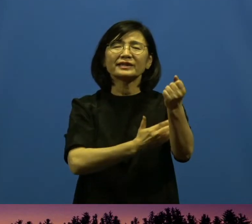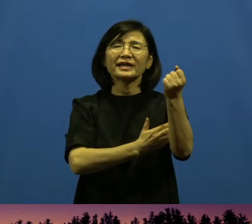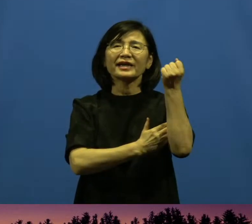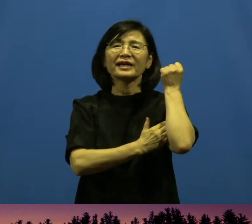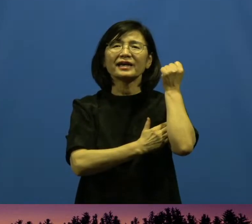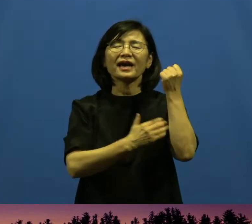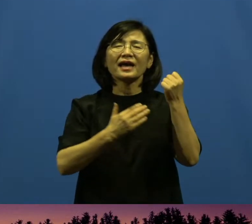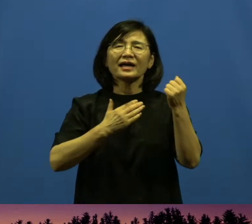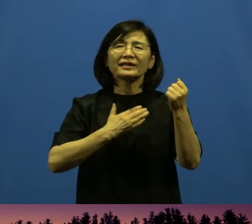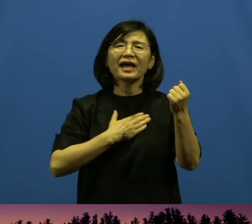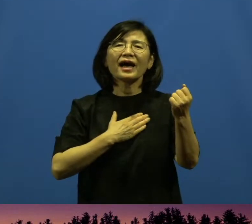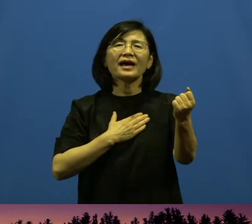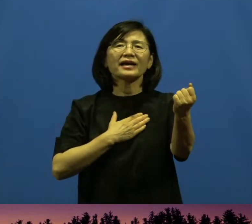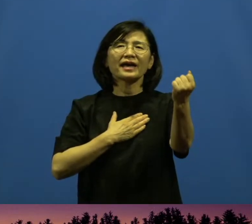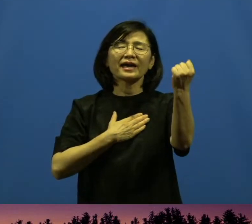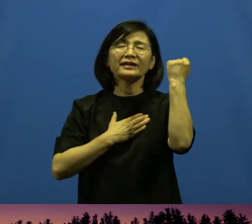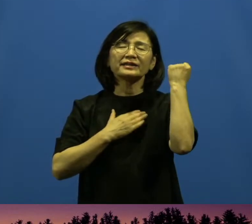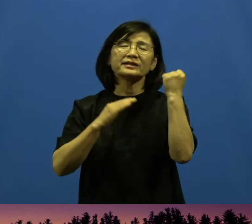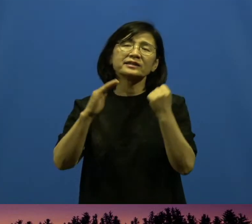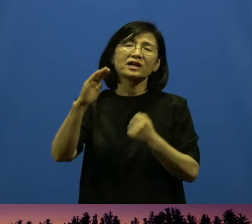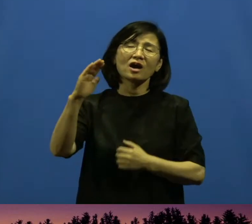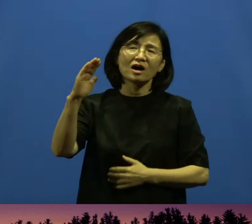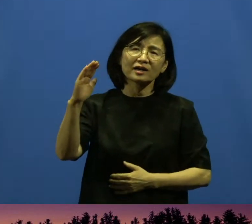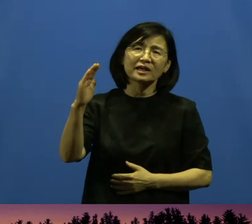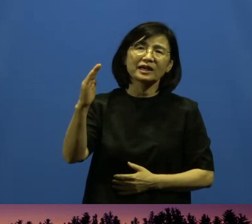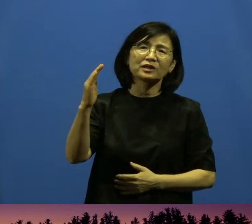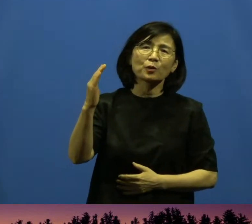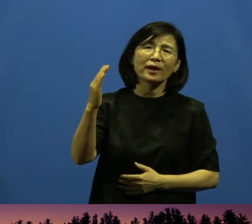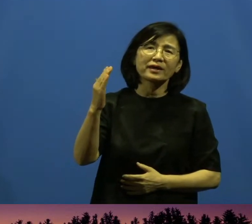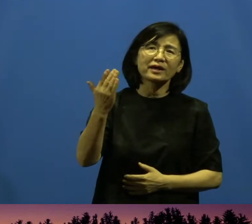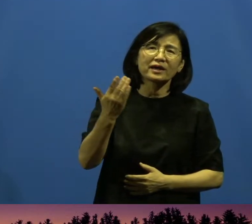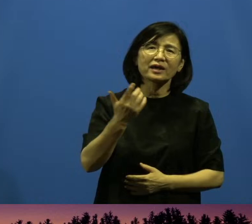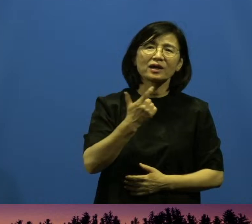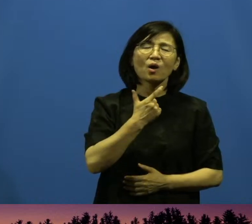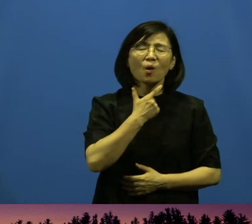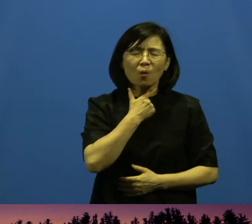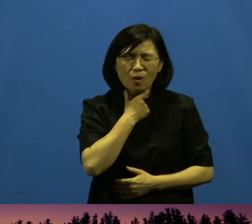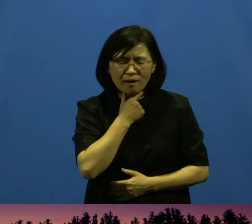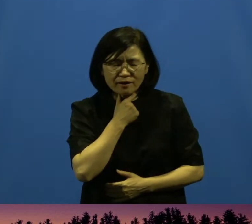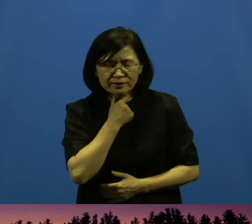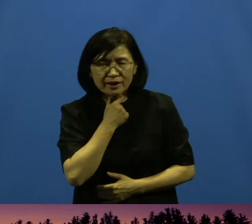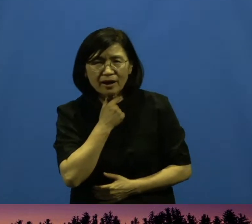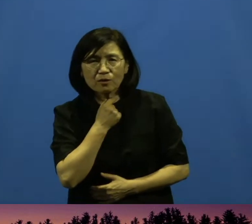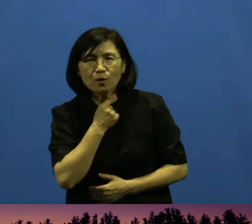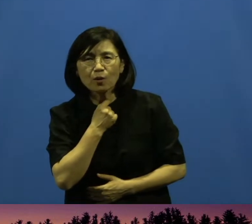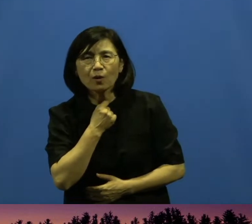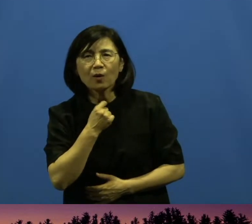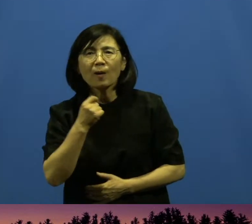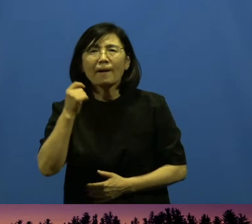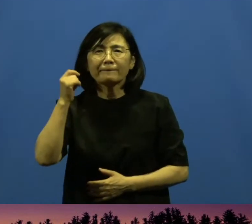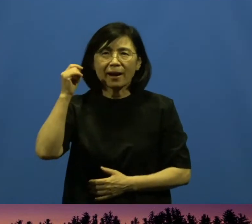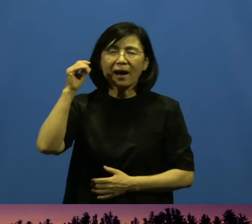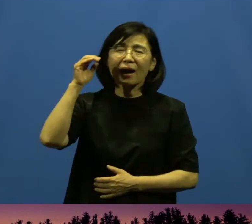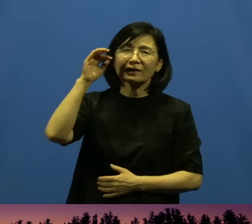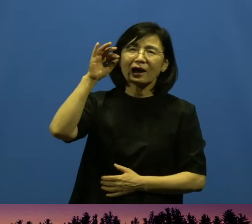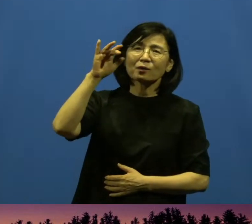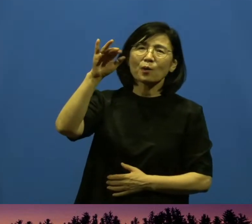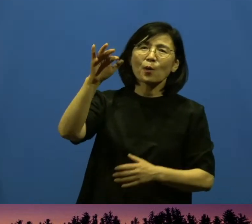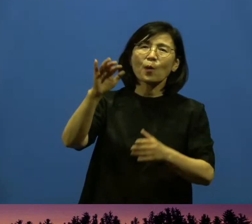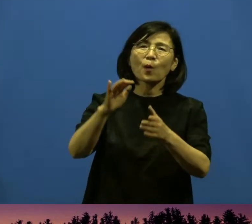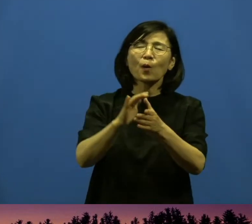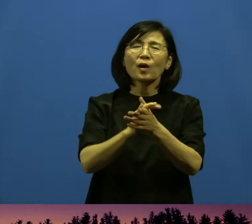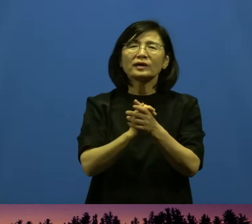권능이 나의 능력이 되길 원하고 바라고